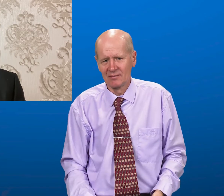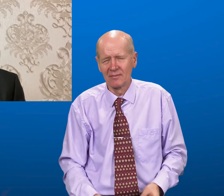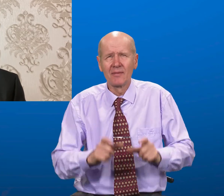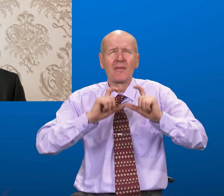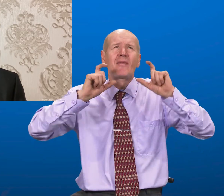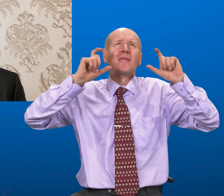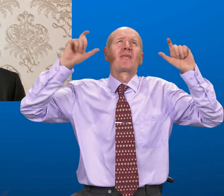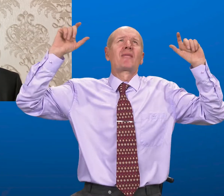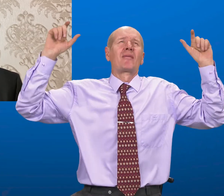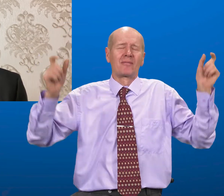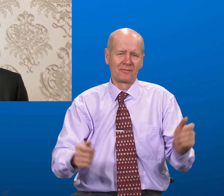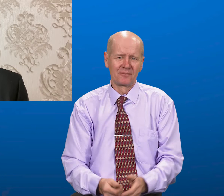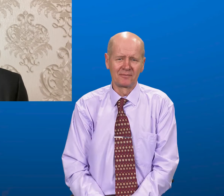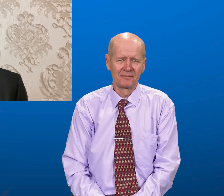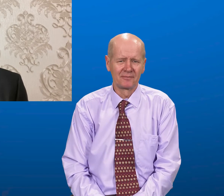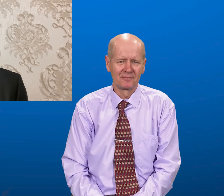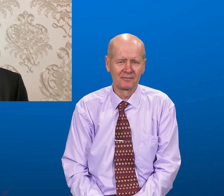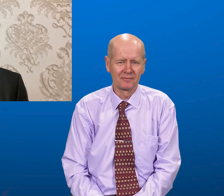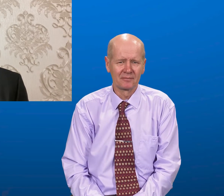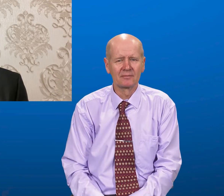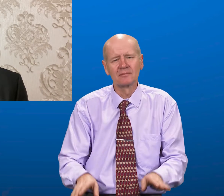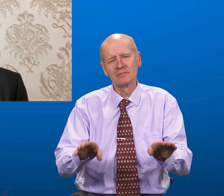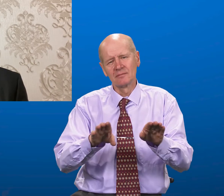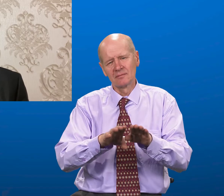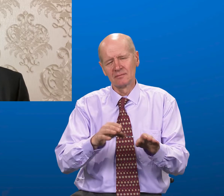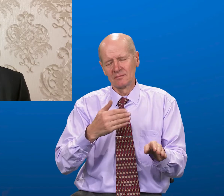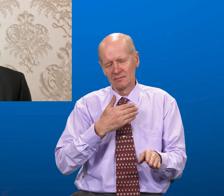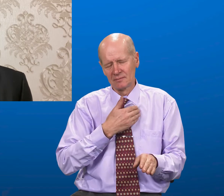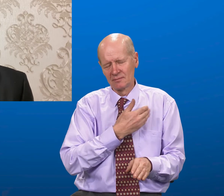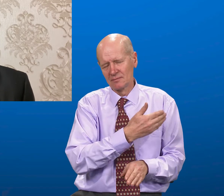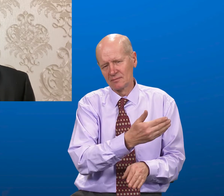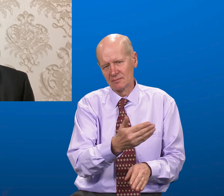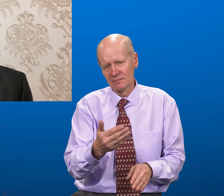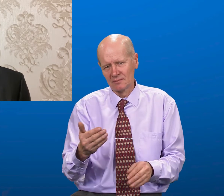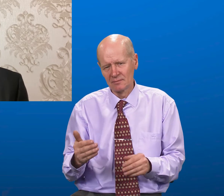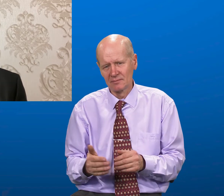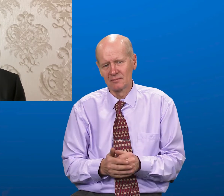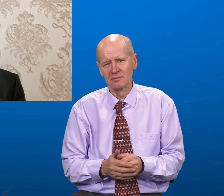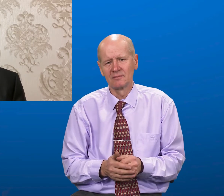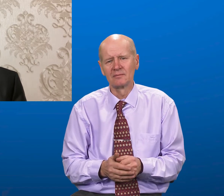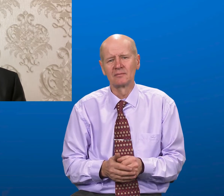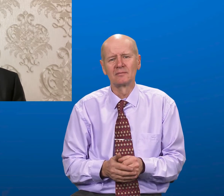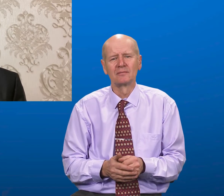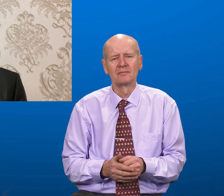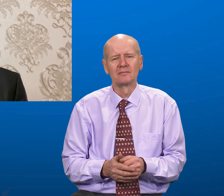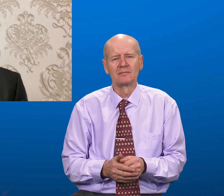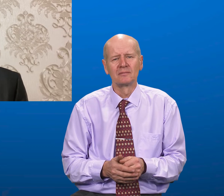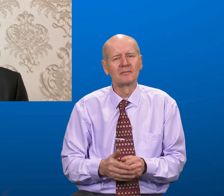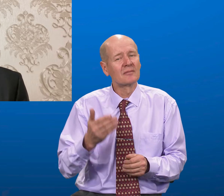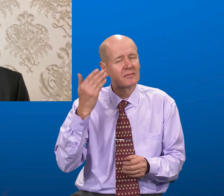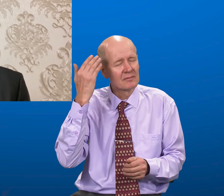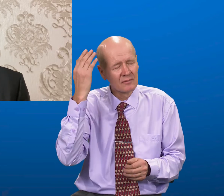900, как наши предки, потому что в ожесточении нашем, если бы мы